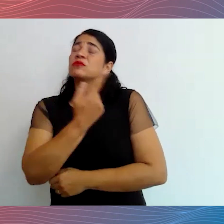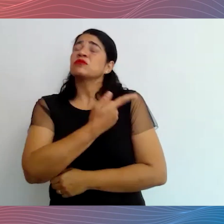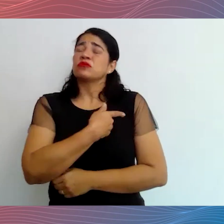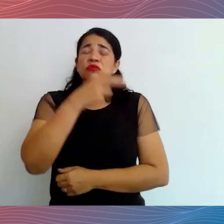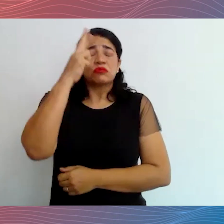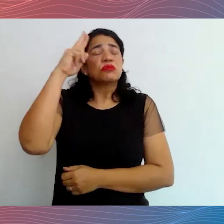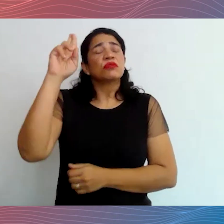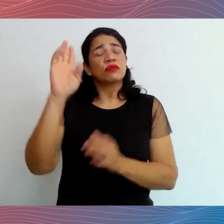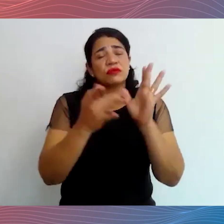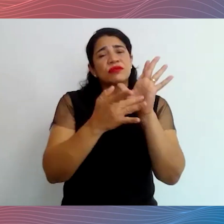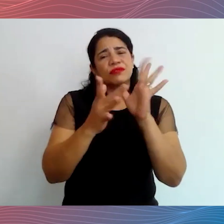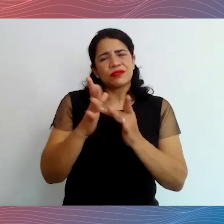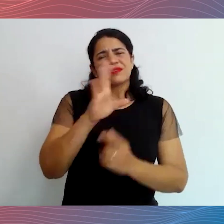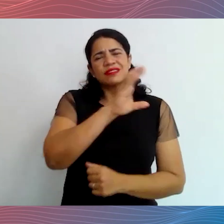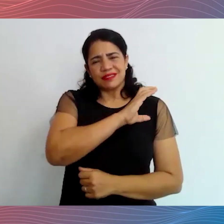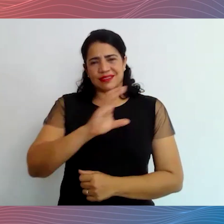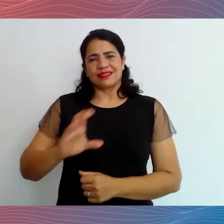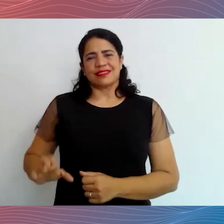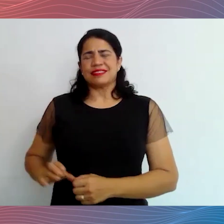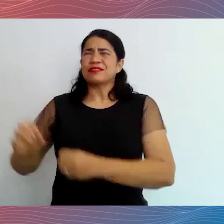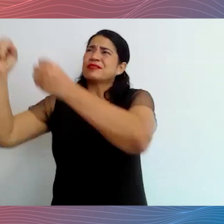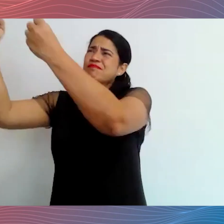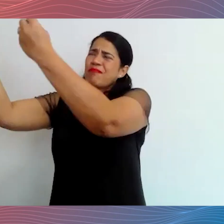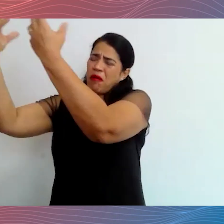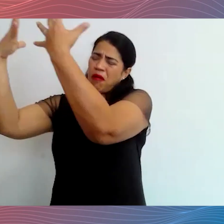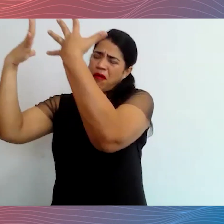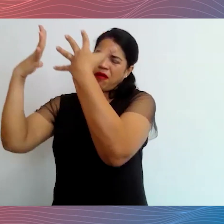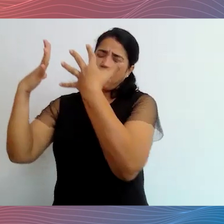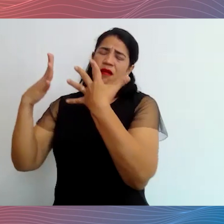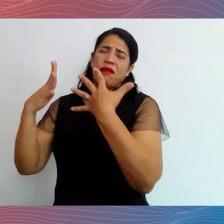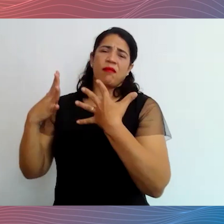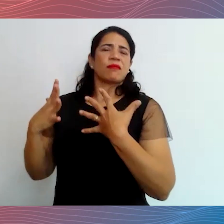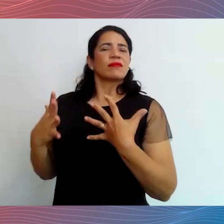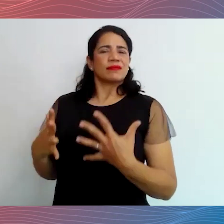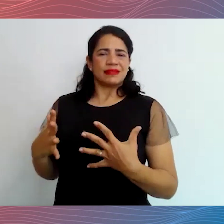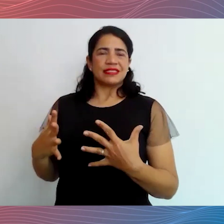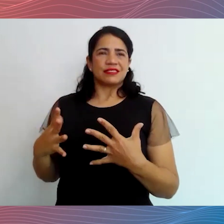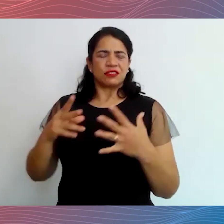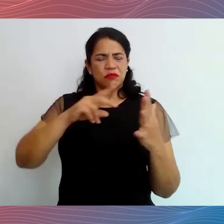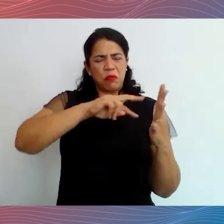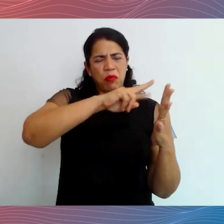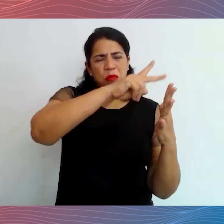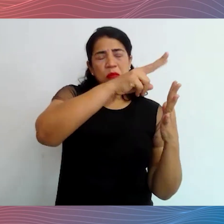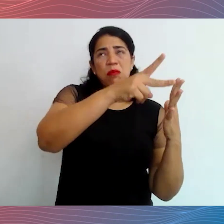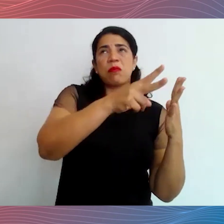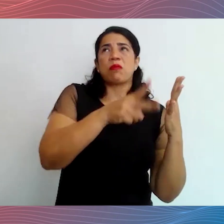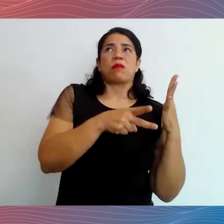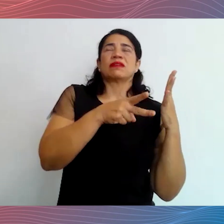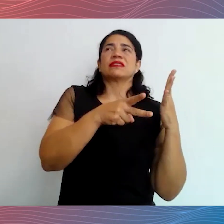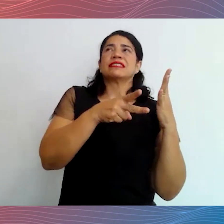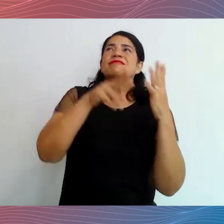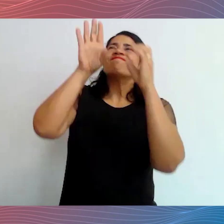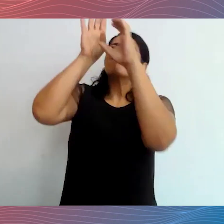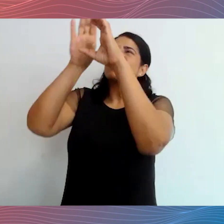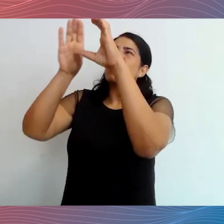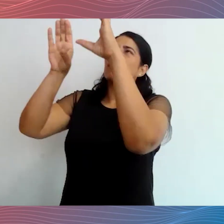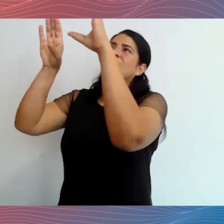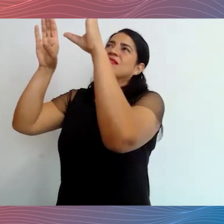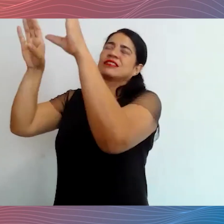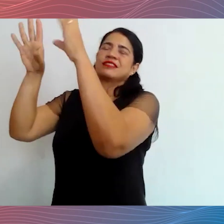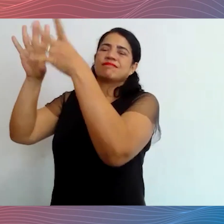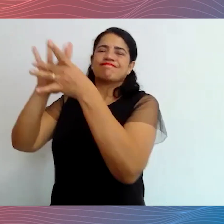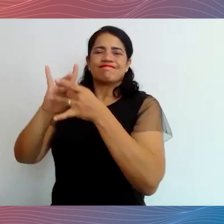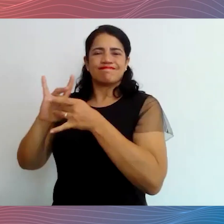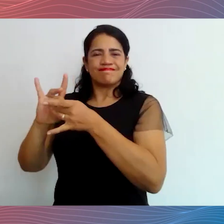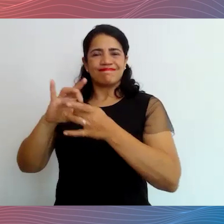com toda sorte de bênção espiritual nos lugares celestiais em Cristo, nas regiões celestiais